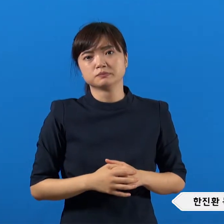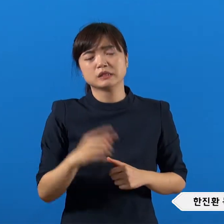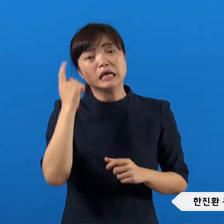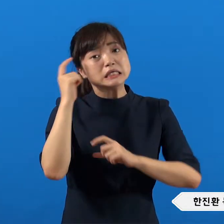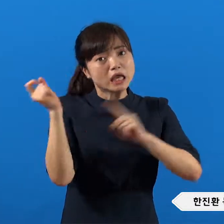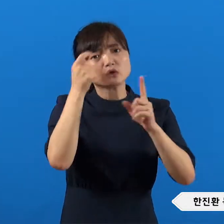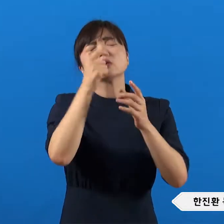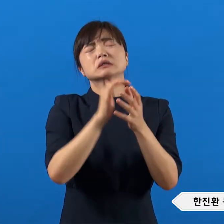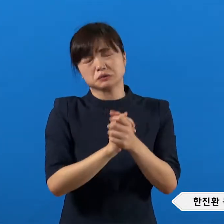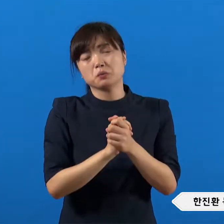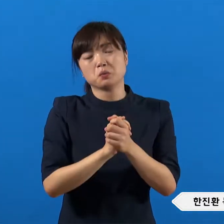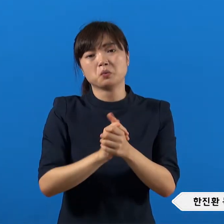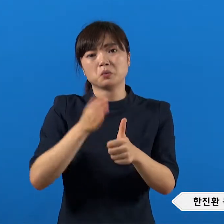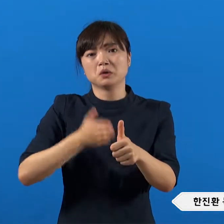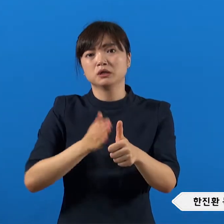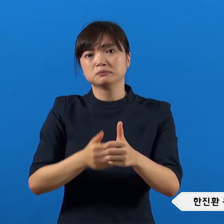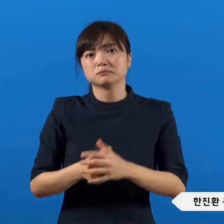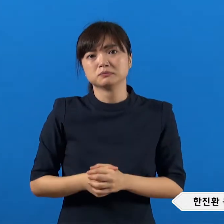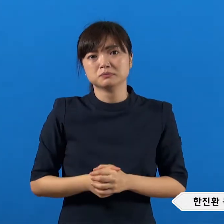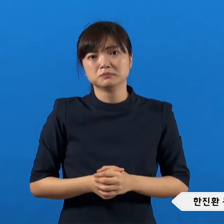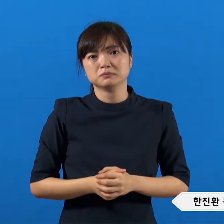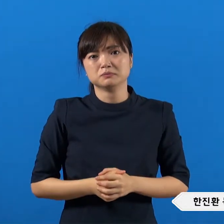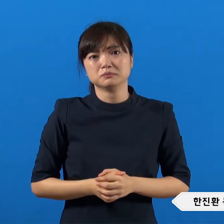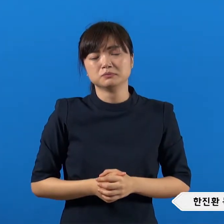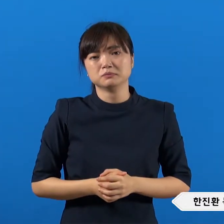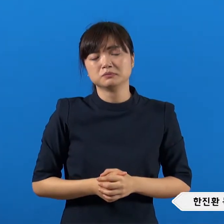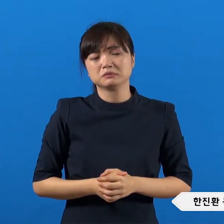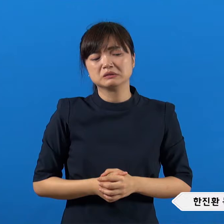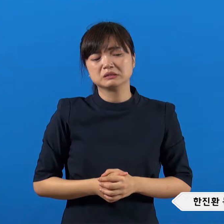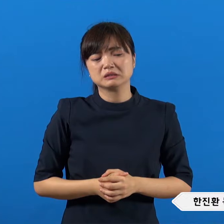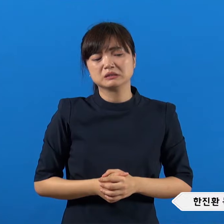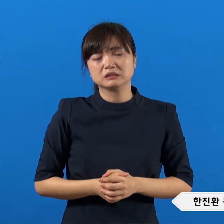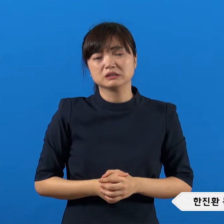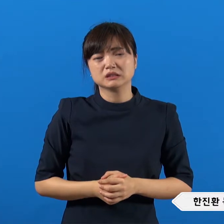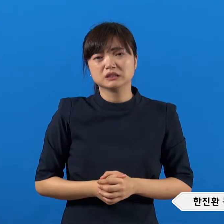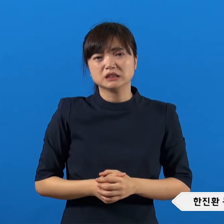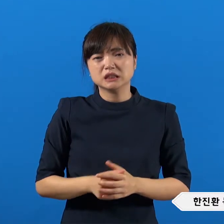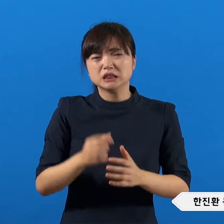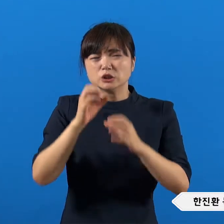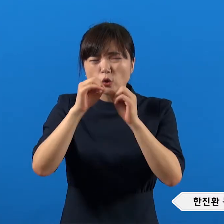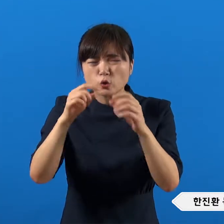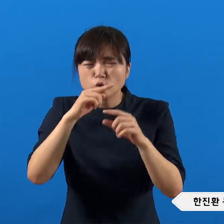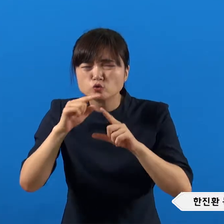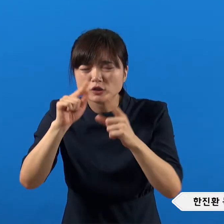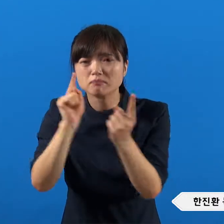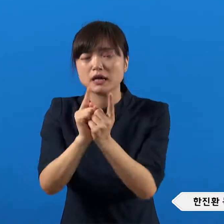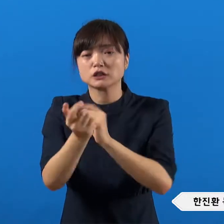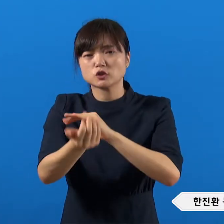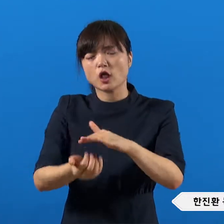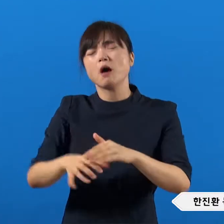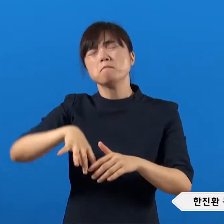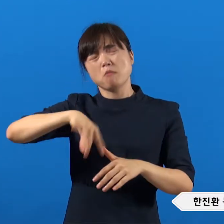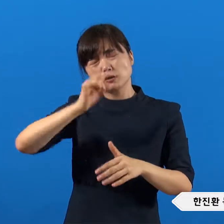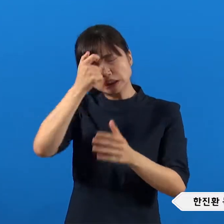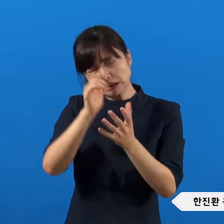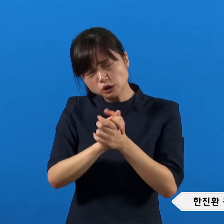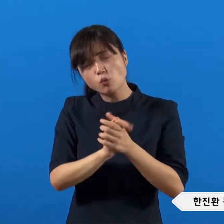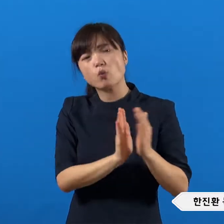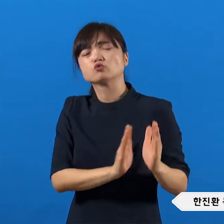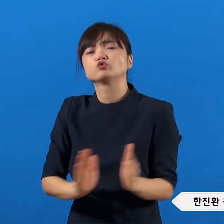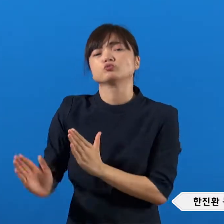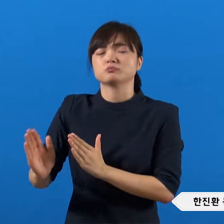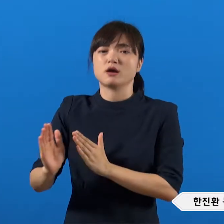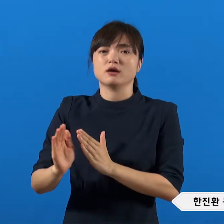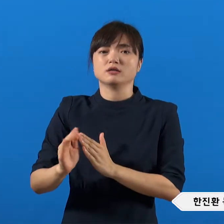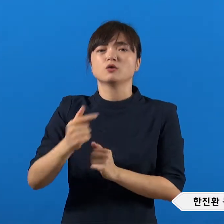깨어서 기도해야 되겠습니다. VIP 무슨 주일 이거 하기 전에 우리 온 교회에 뜨거운 기도의 불길이